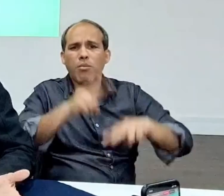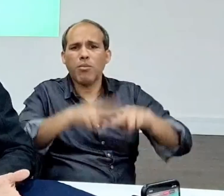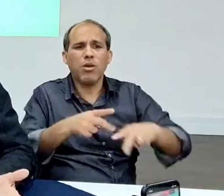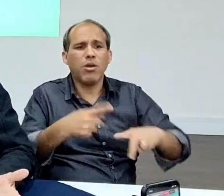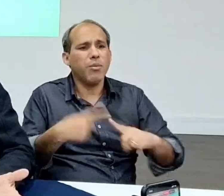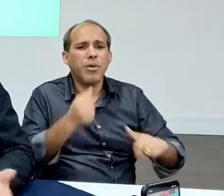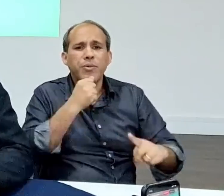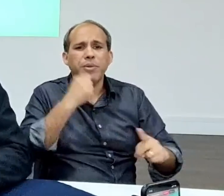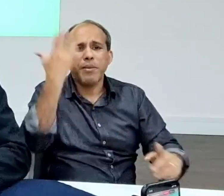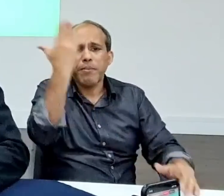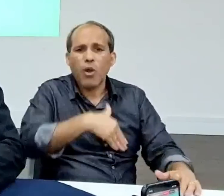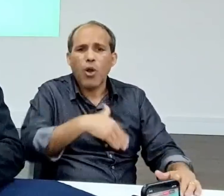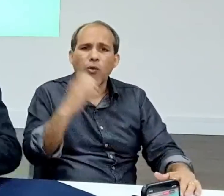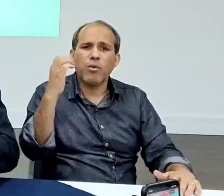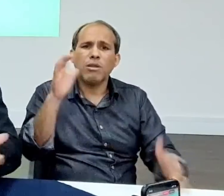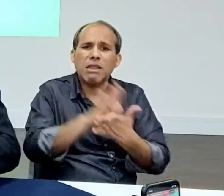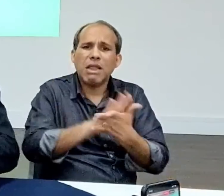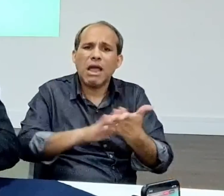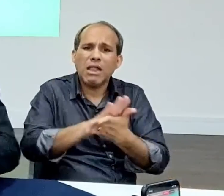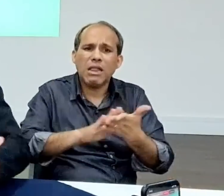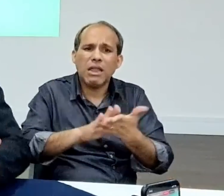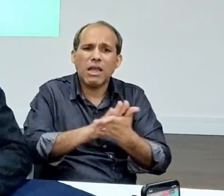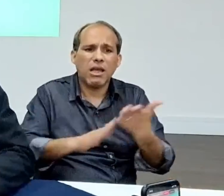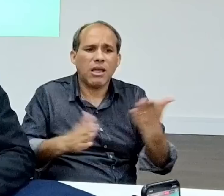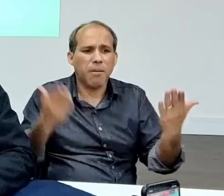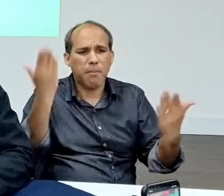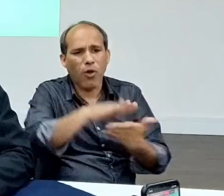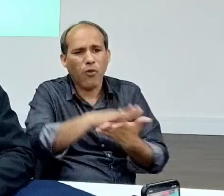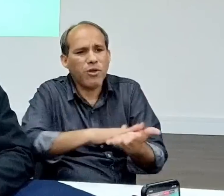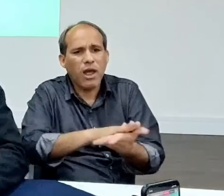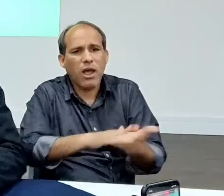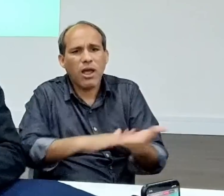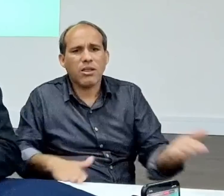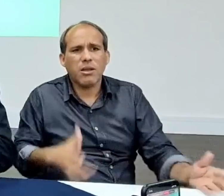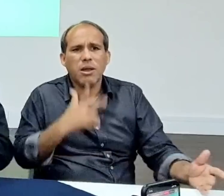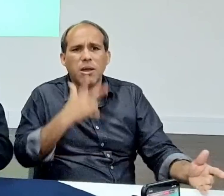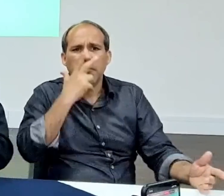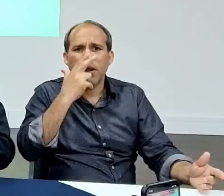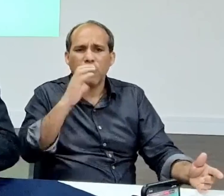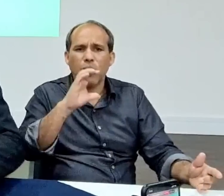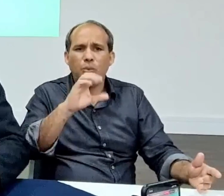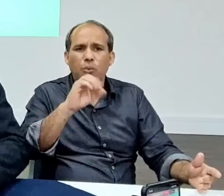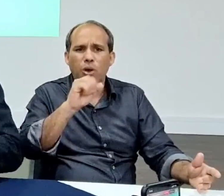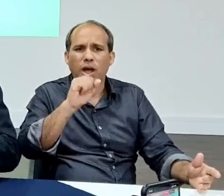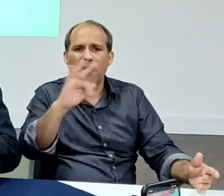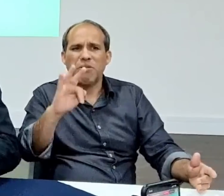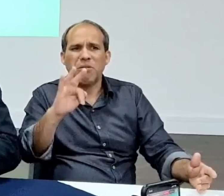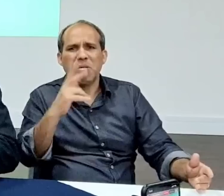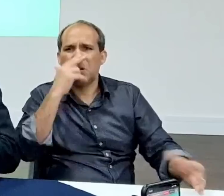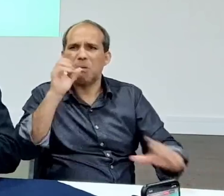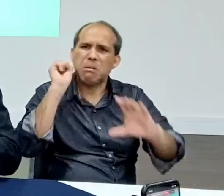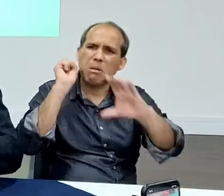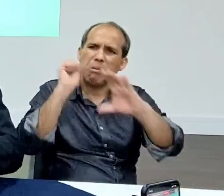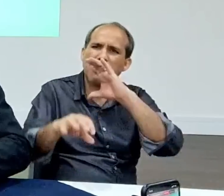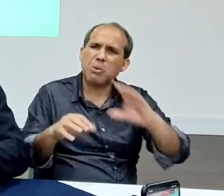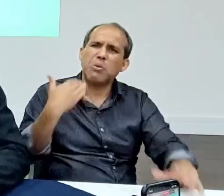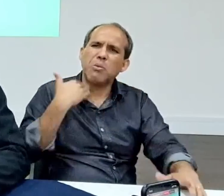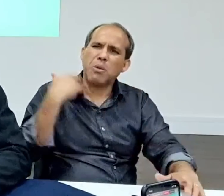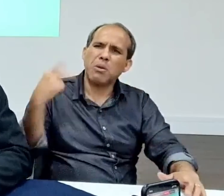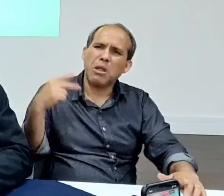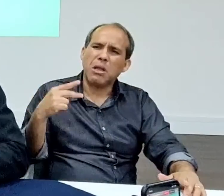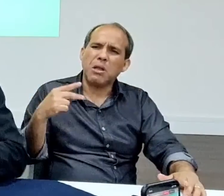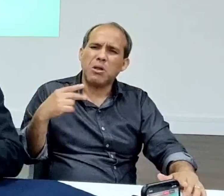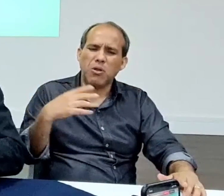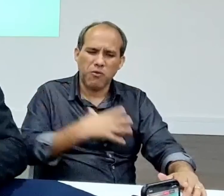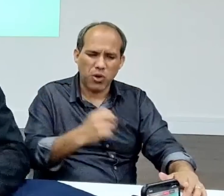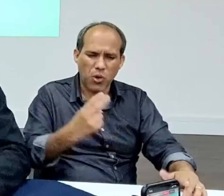indício de prova. Tinha lá, talvez levantado pelo COAF, um depósito na conta, não sei se é da esposa ou da filha do